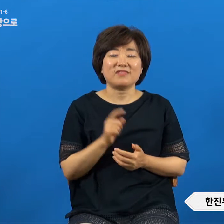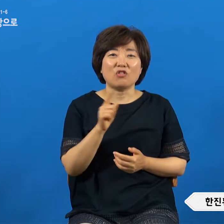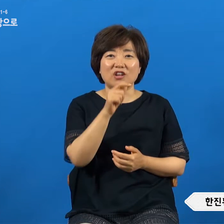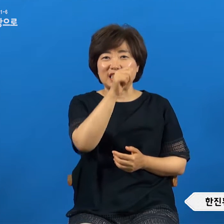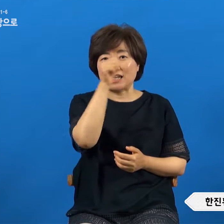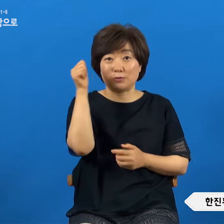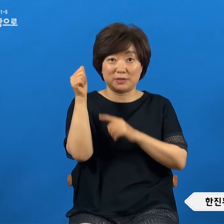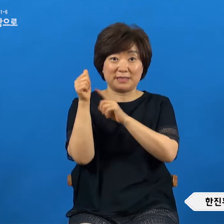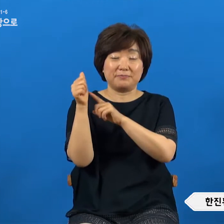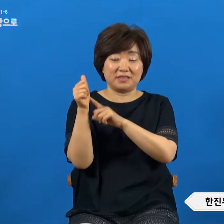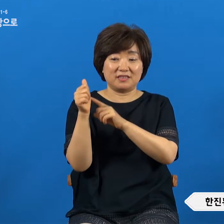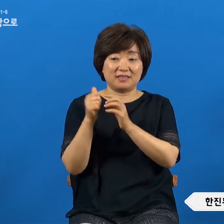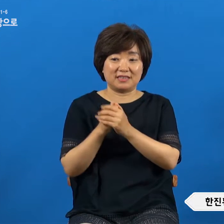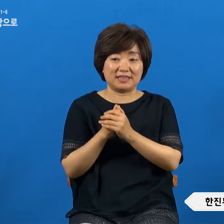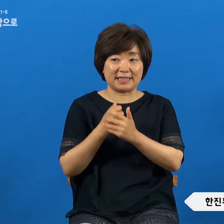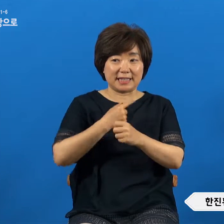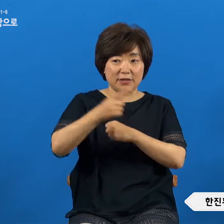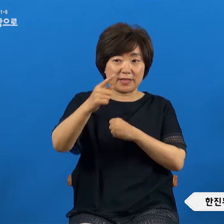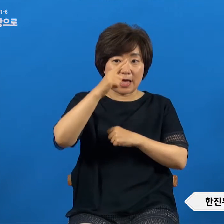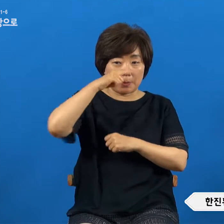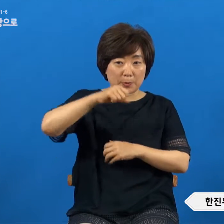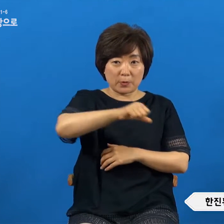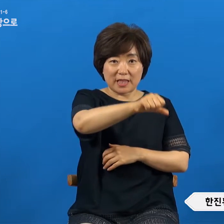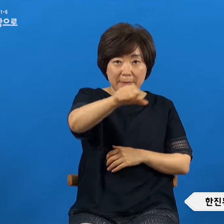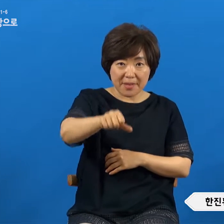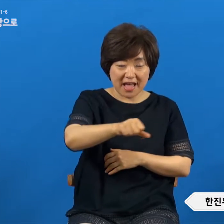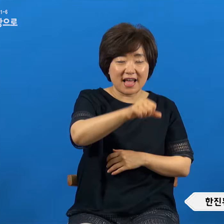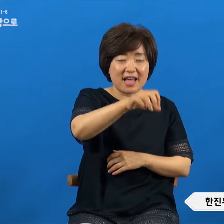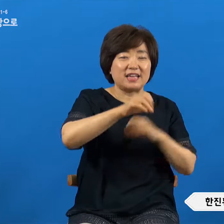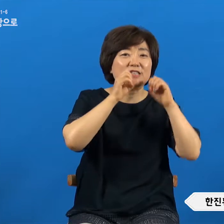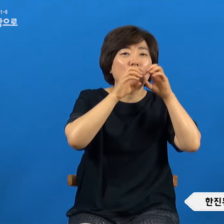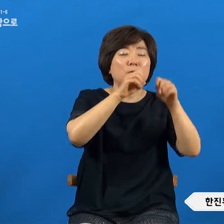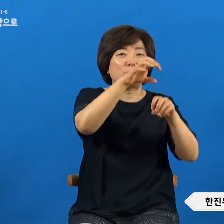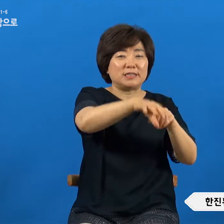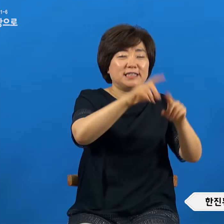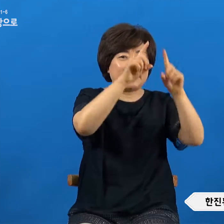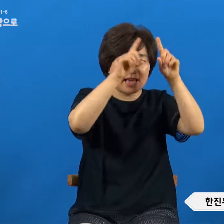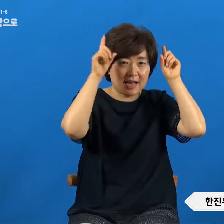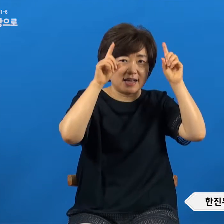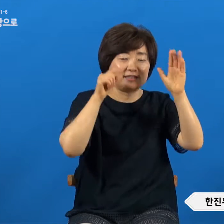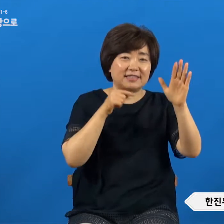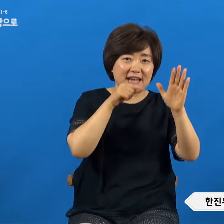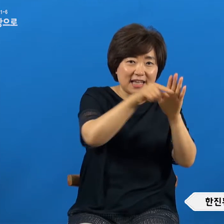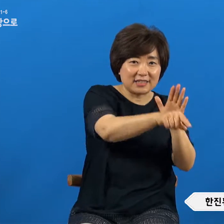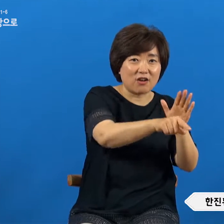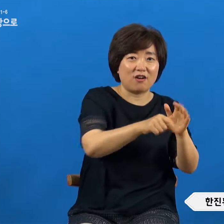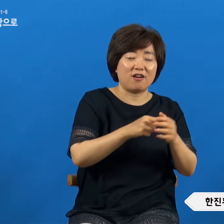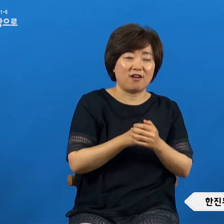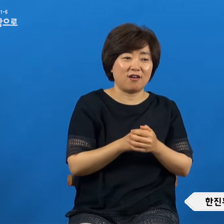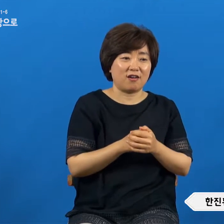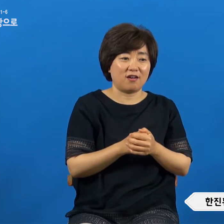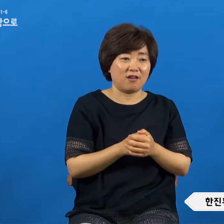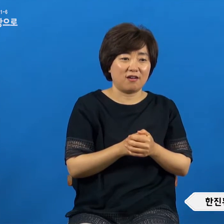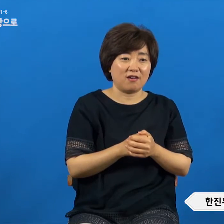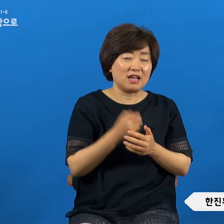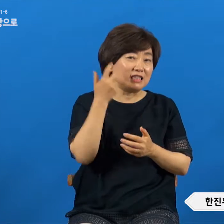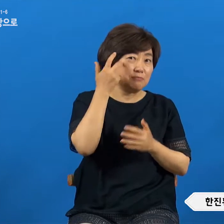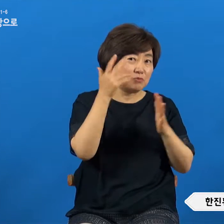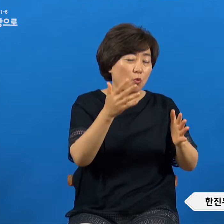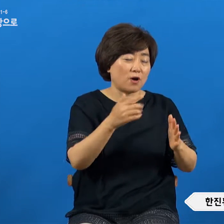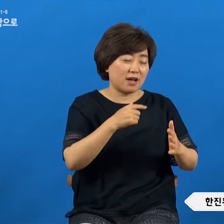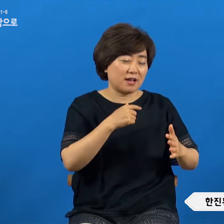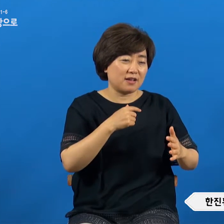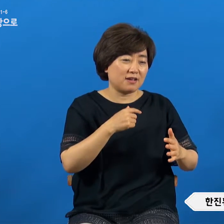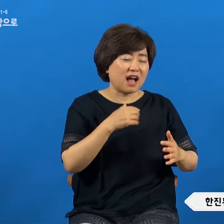어떤 장로님은 내년에 이제 동남아의 그 선교지 대학에 가서 지식 봉사를 하면서